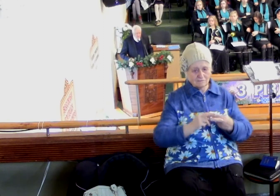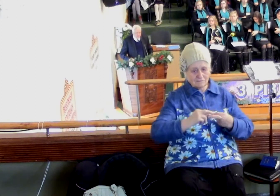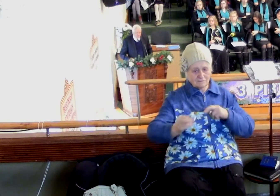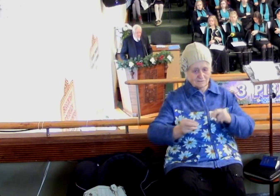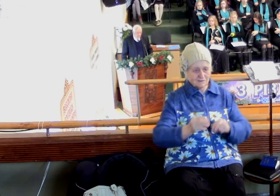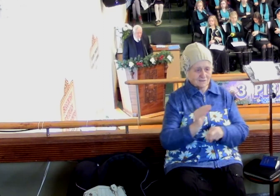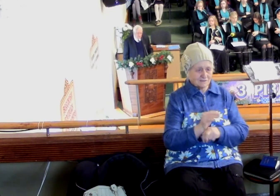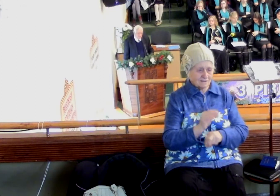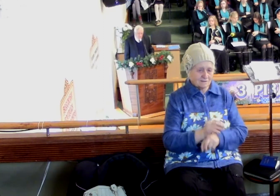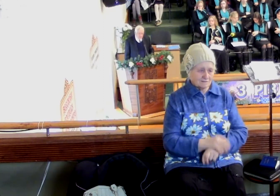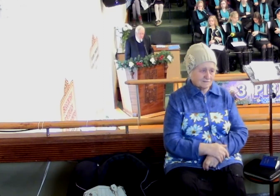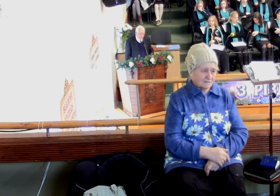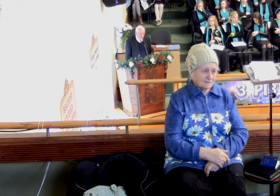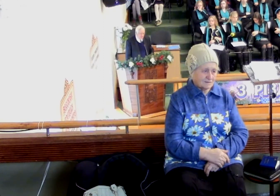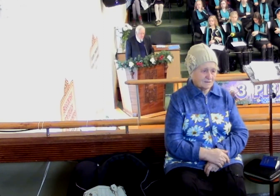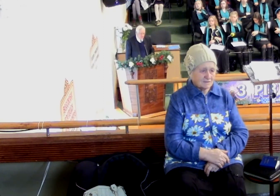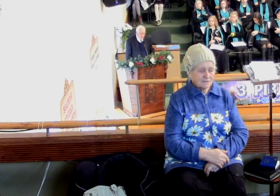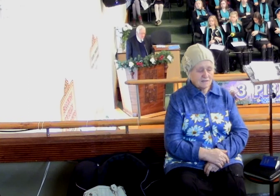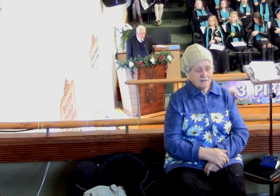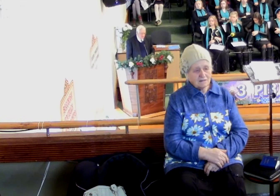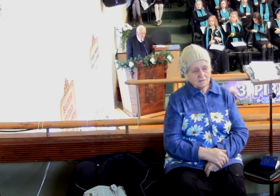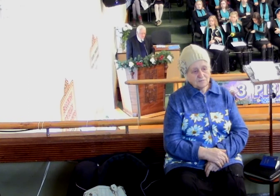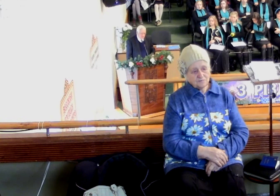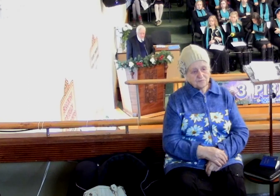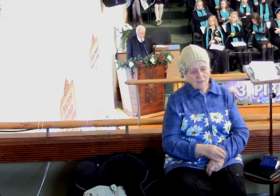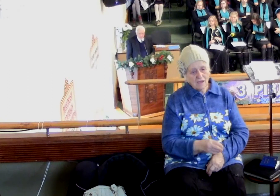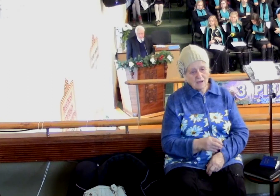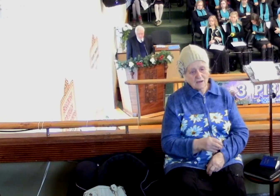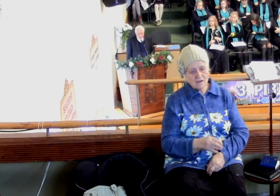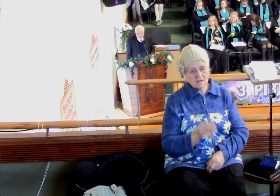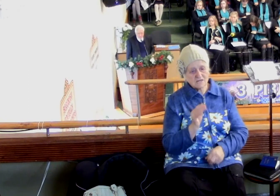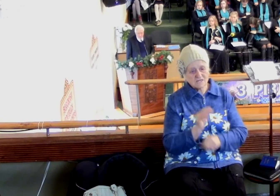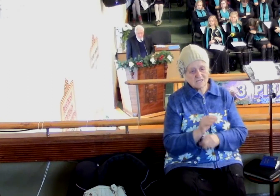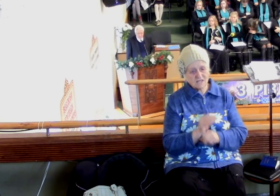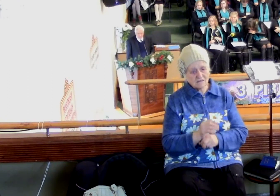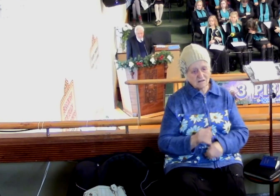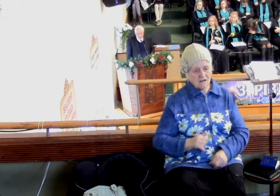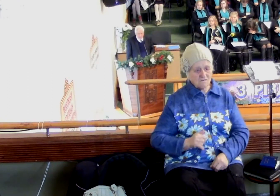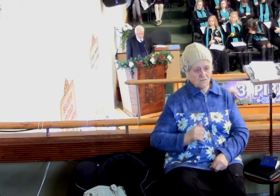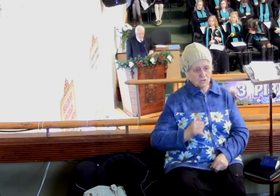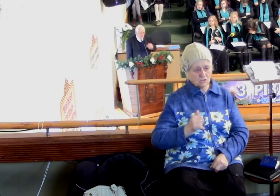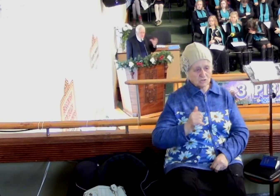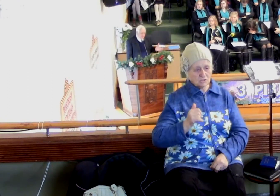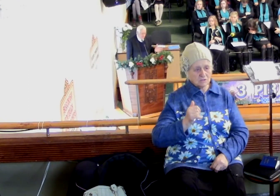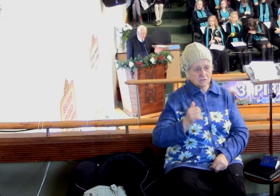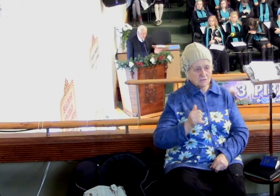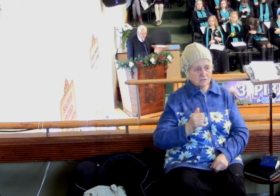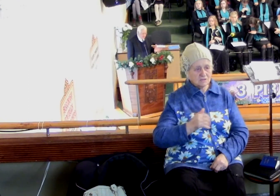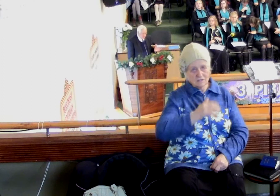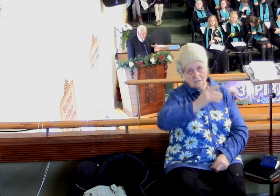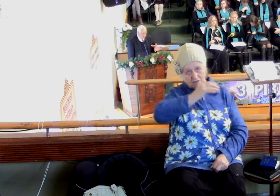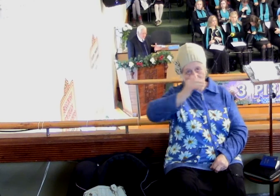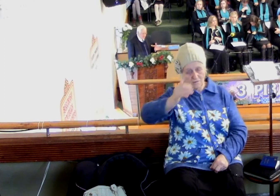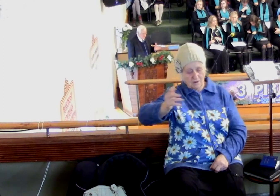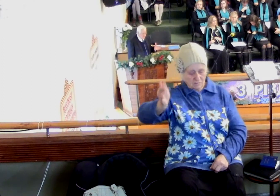Владимир Даль в словаре своем, Сатана возгордился, с неба